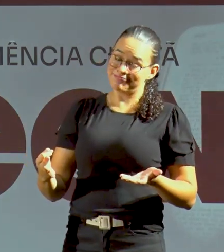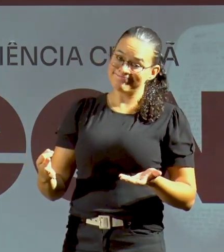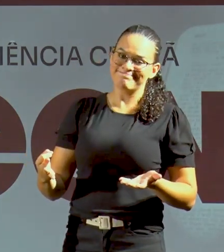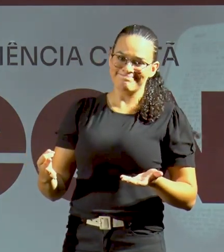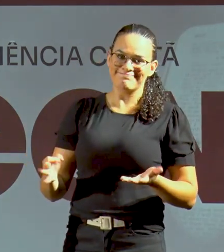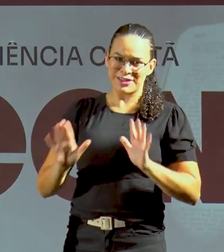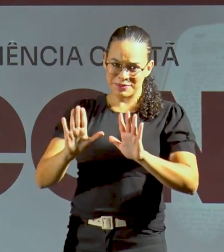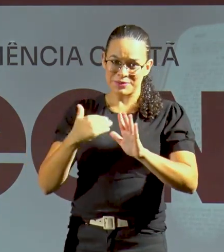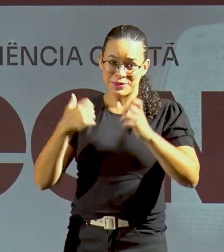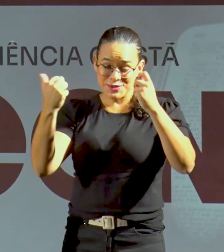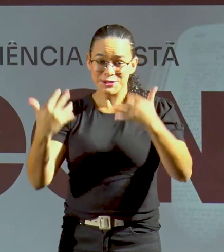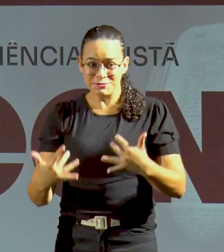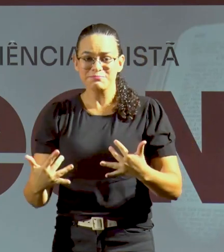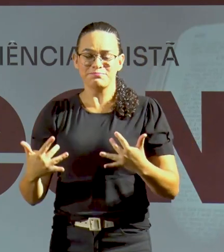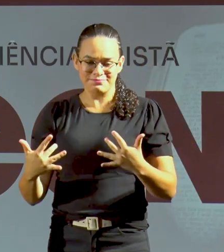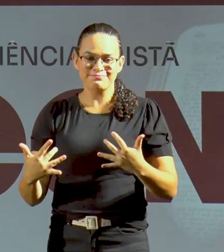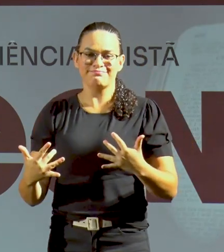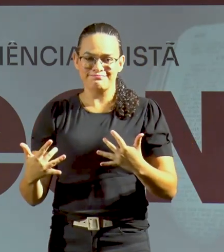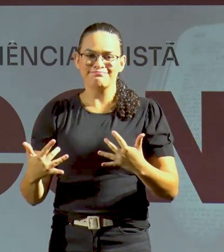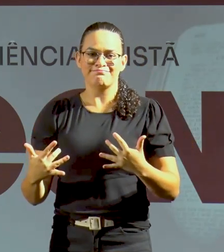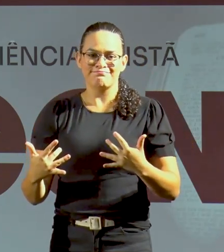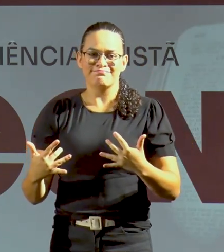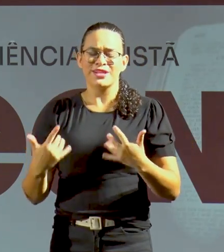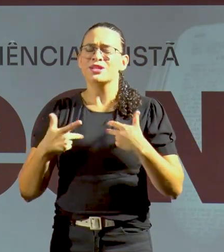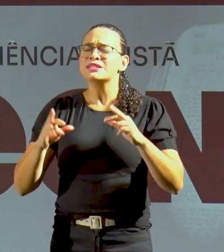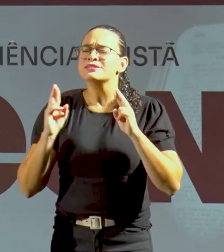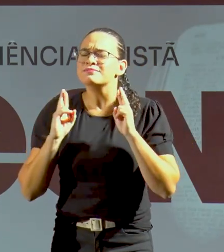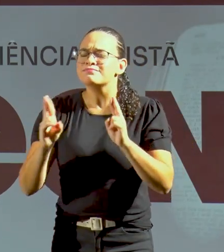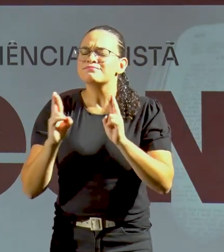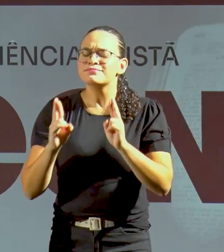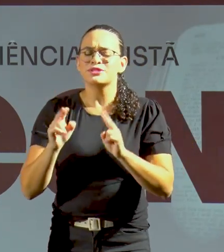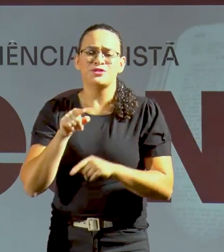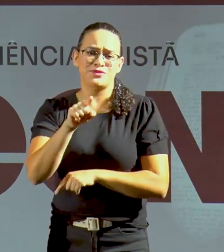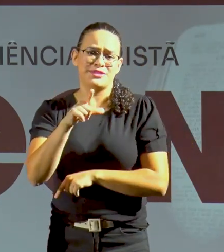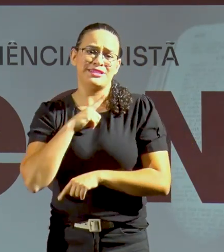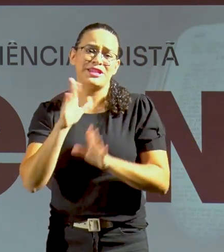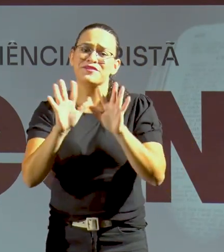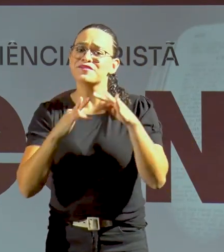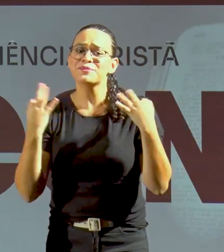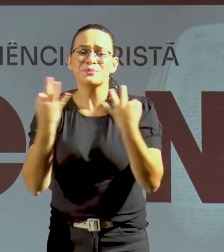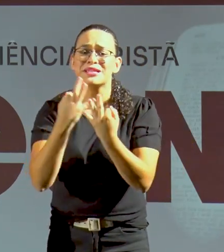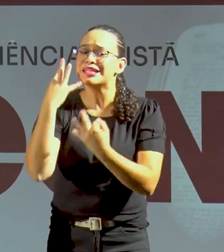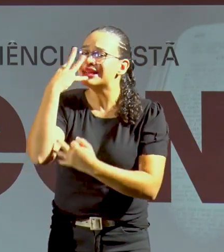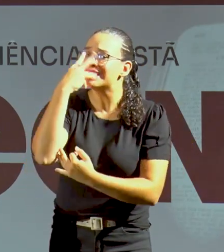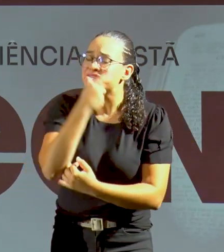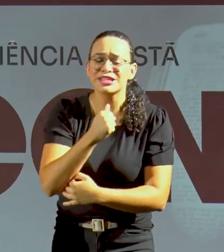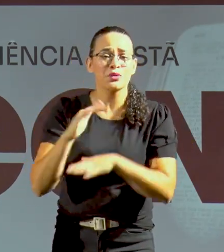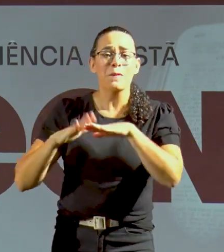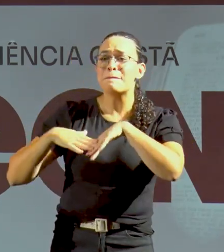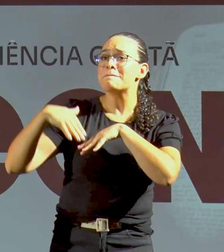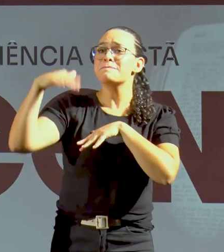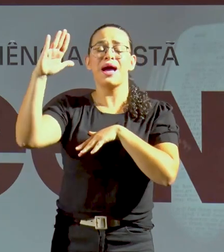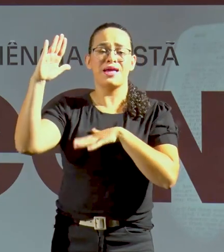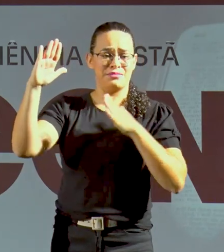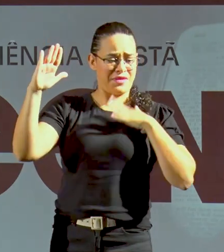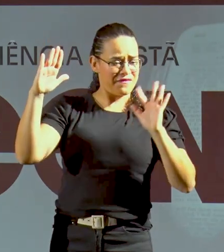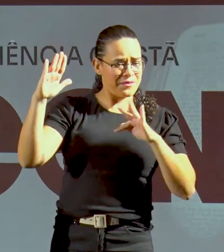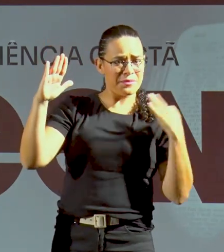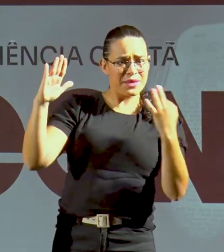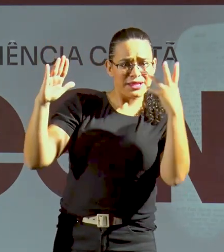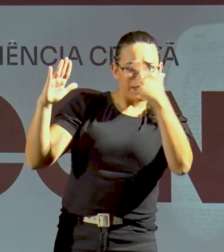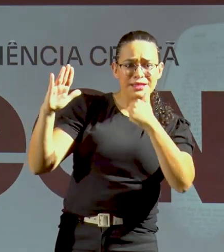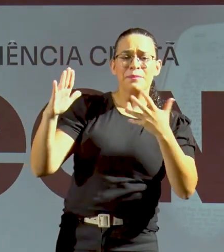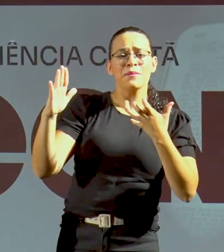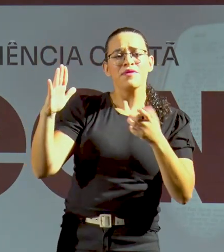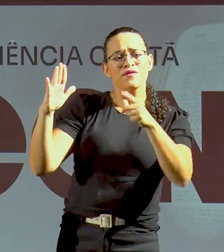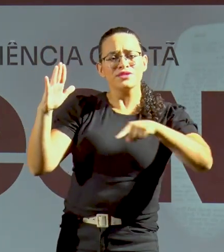deixa eu dizer para você uma coisa eu desejo para você uma família tão linda quanto a minha mais do que a minha